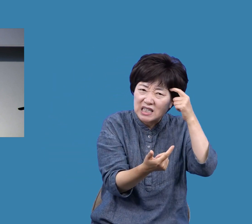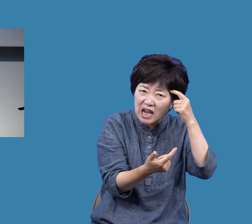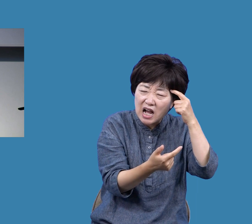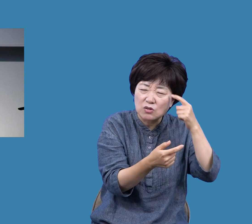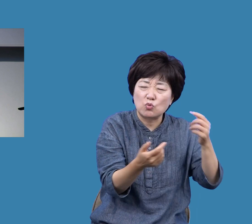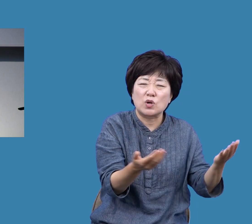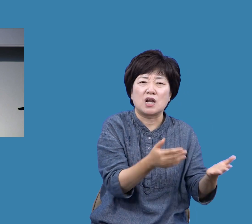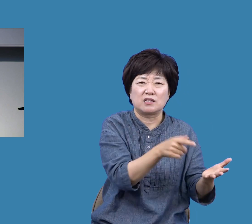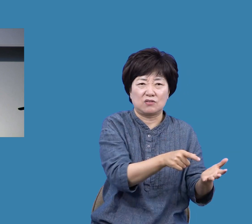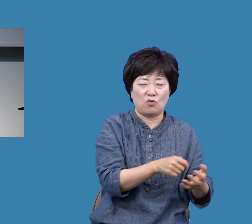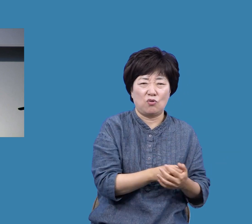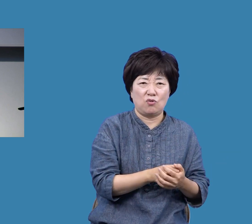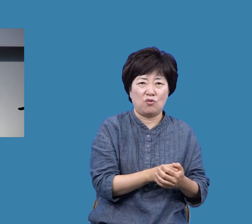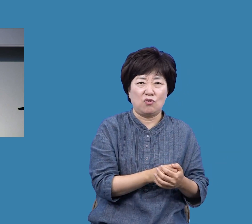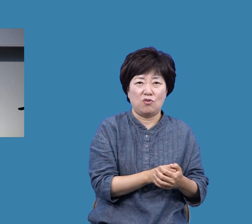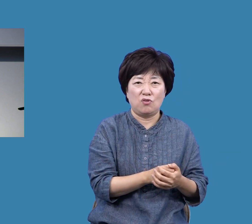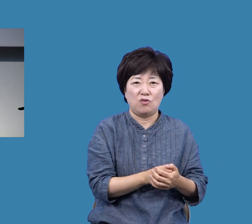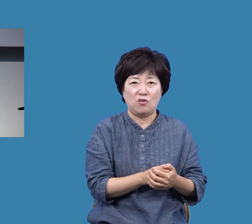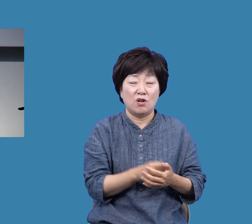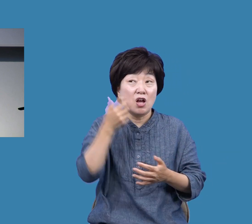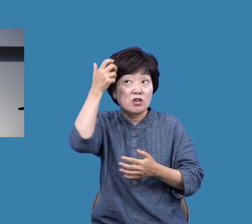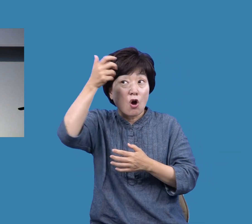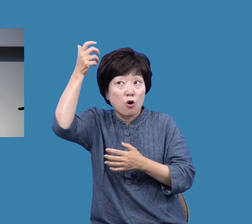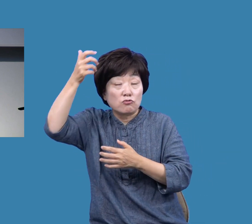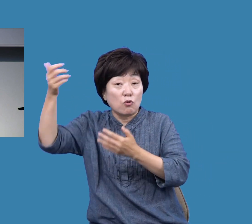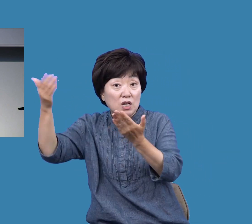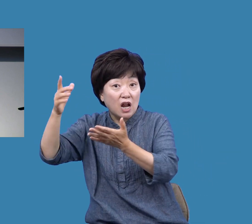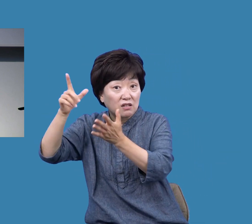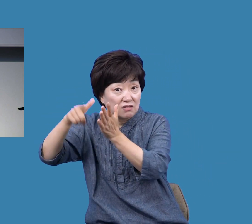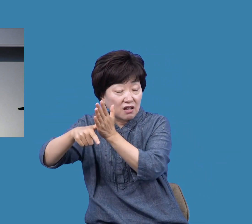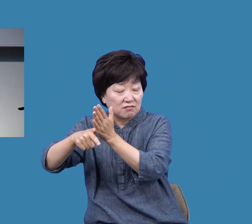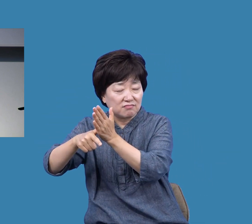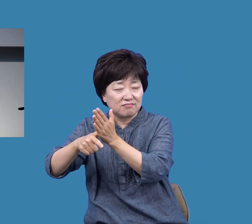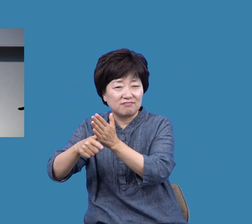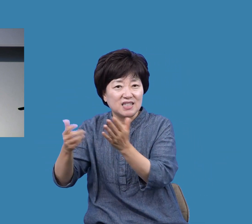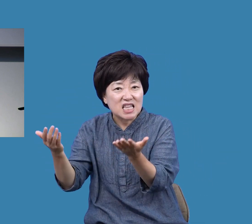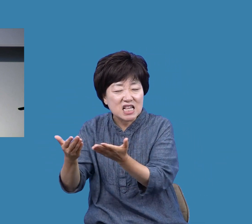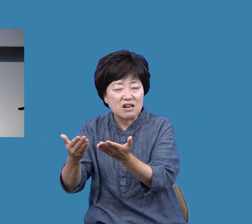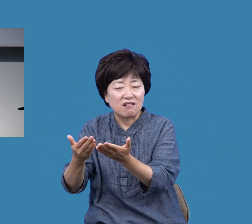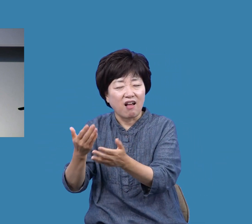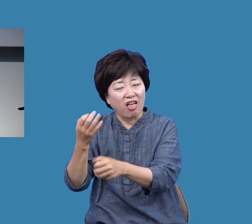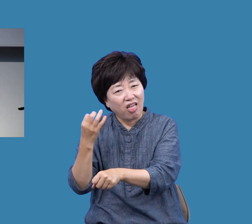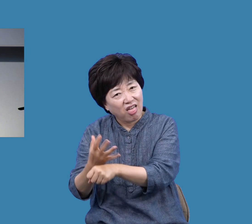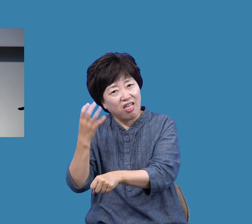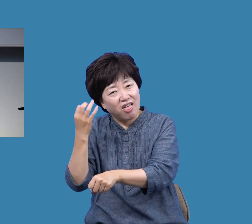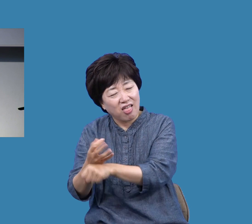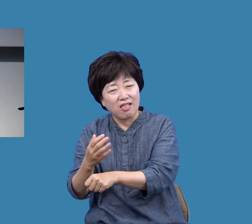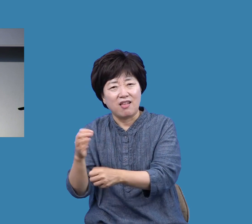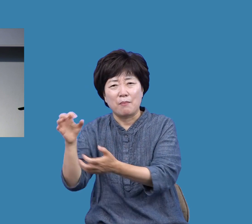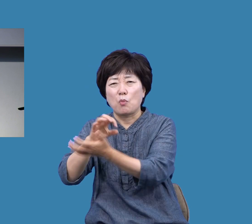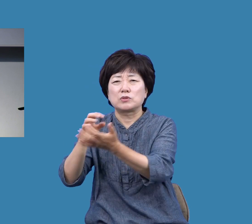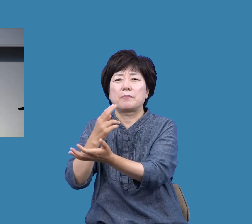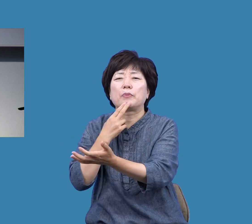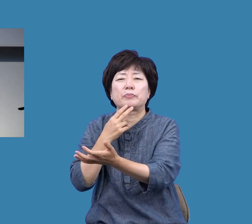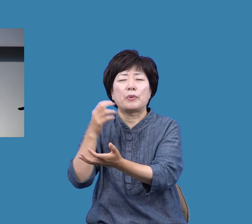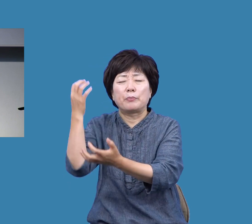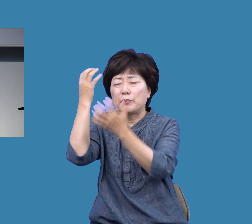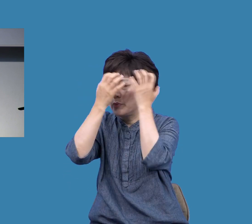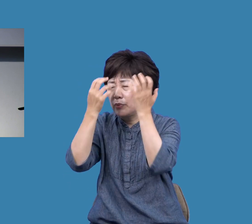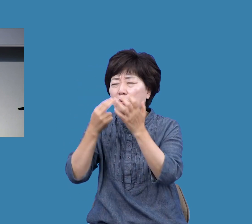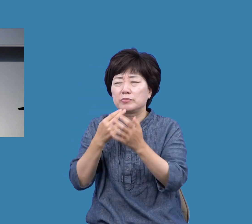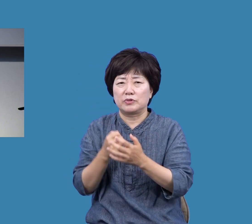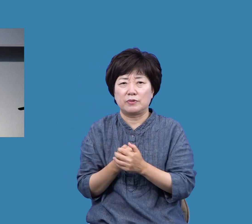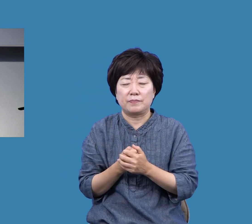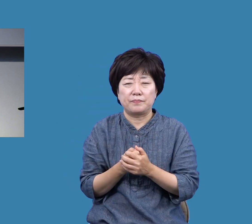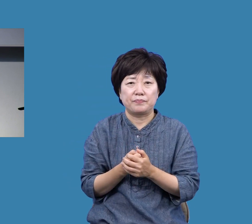영으로 일할 때는 여러분 절대로 일이 복잡하지 않습니다. 제가 지금까지 쭉 이렇게 살아보니까요, 영으로 일할 때